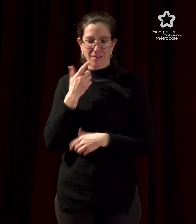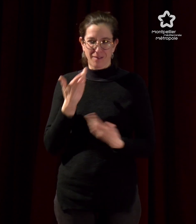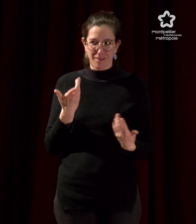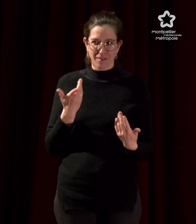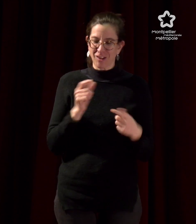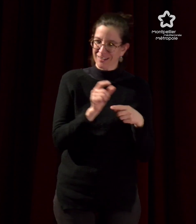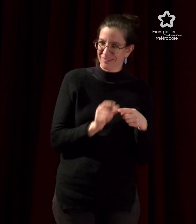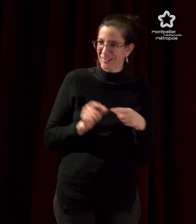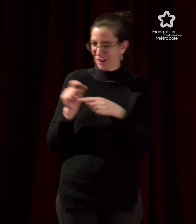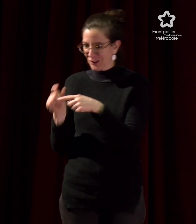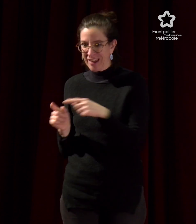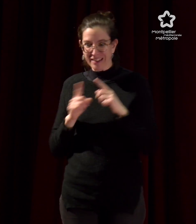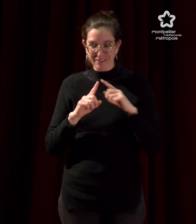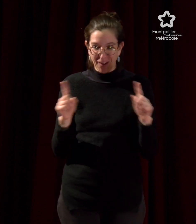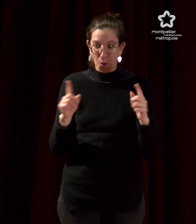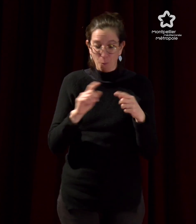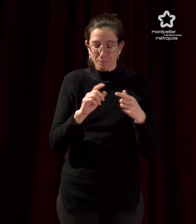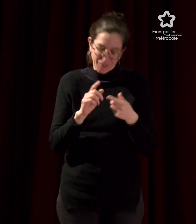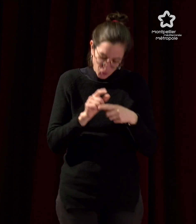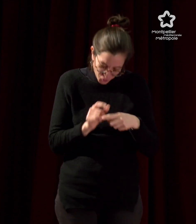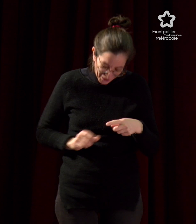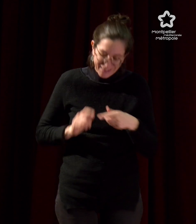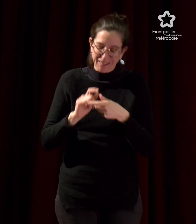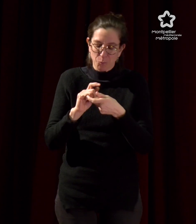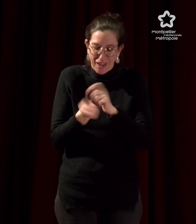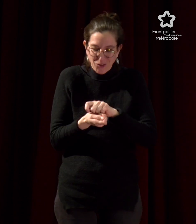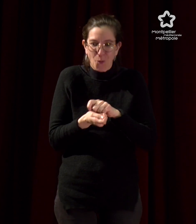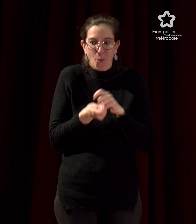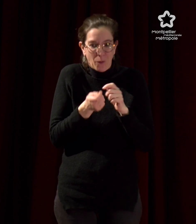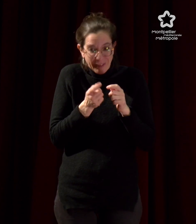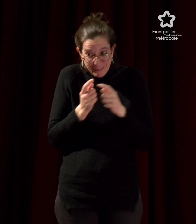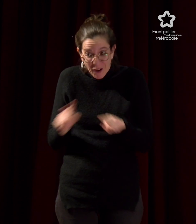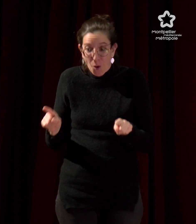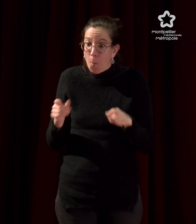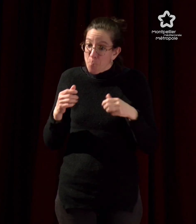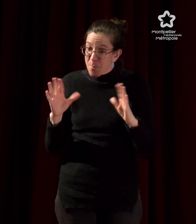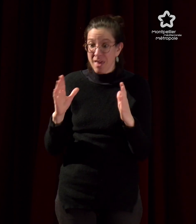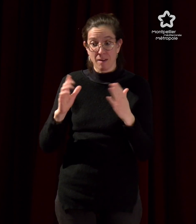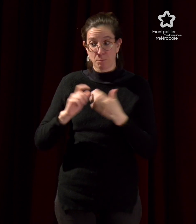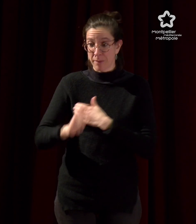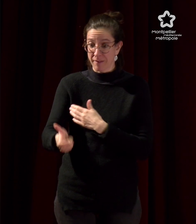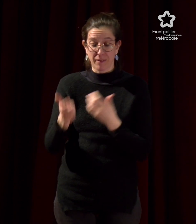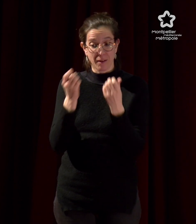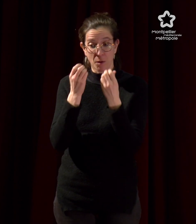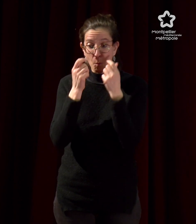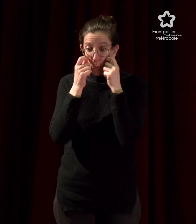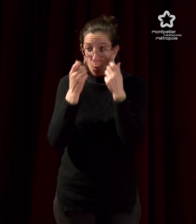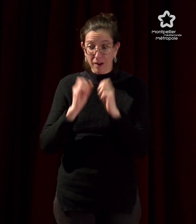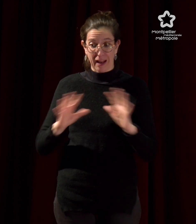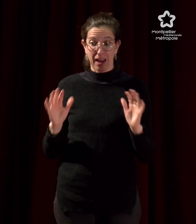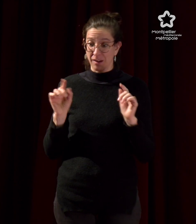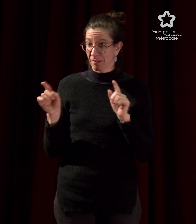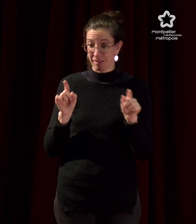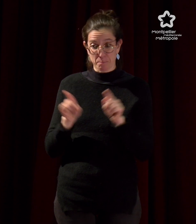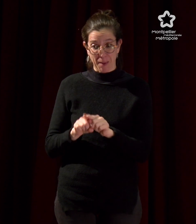des mutations différentes. Merci. Bonsoir. Ici, plein